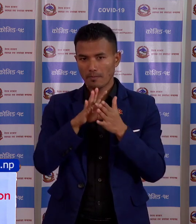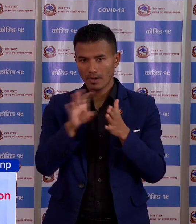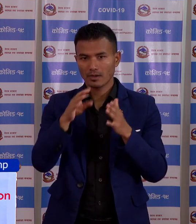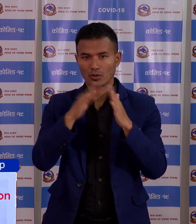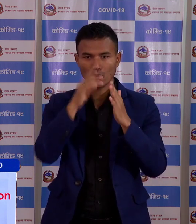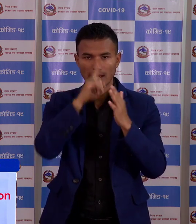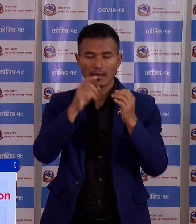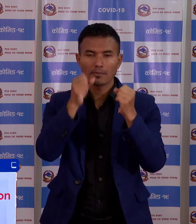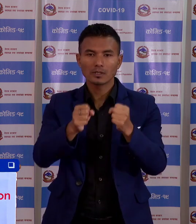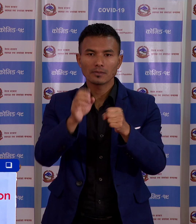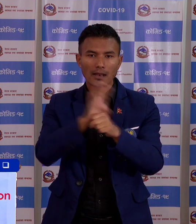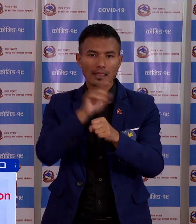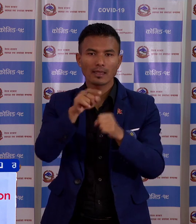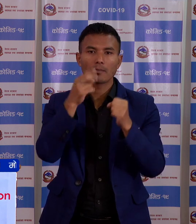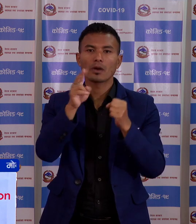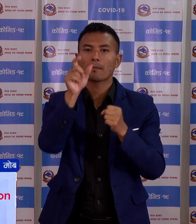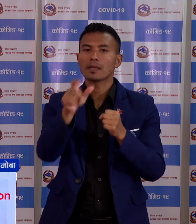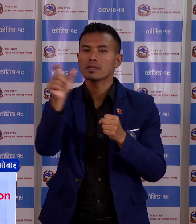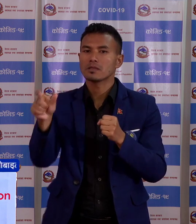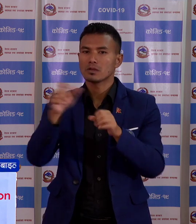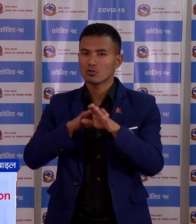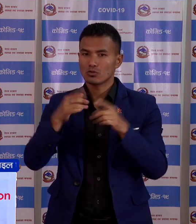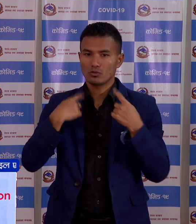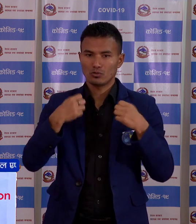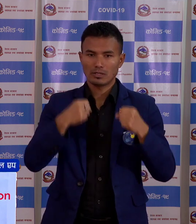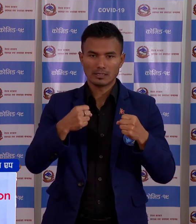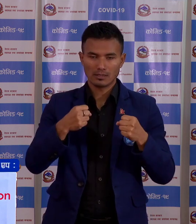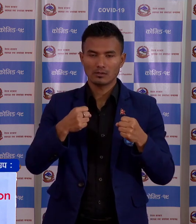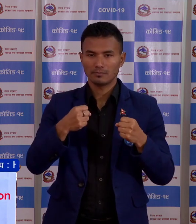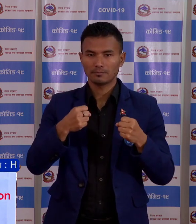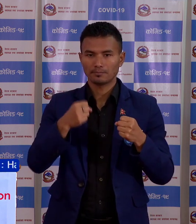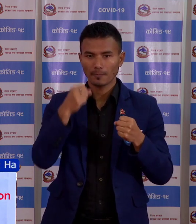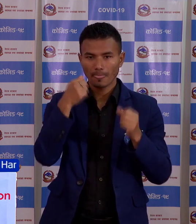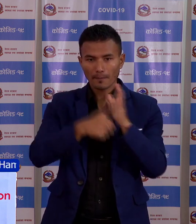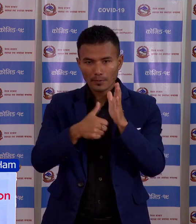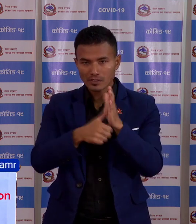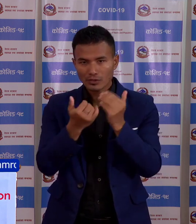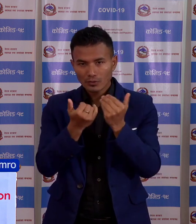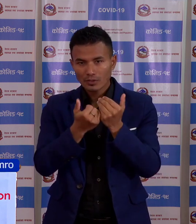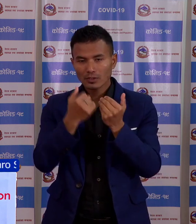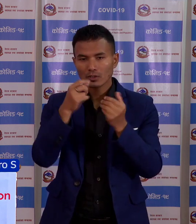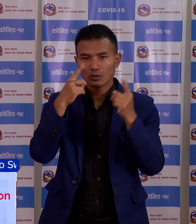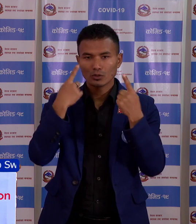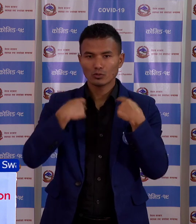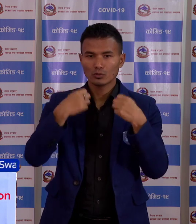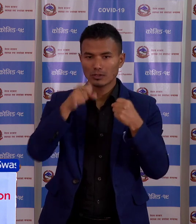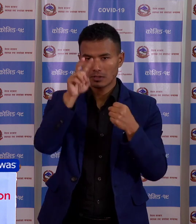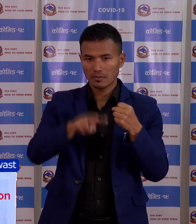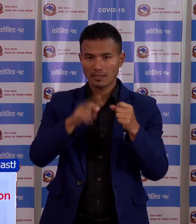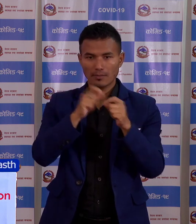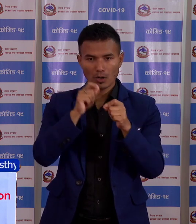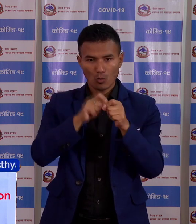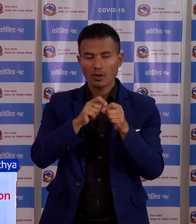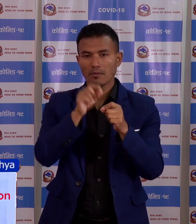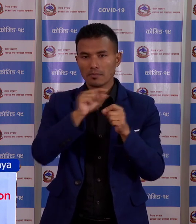क्वारेंटाइन मा रहदा तेहां रहेका ब्यक्ति हरुको स्वास्थे को परिक्षेन गरने स्वास्थे इस्तिती बनाई